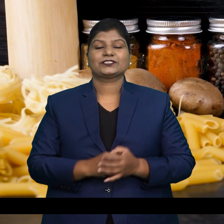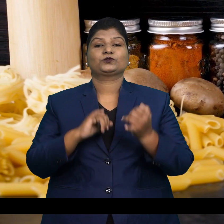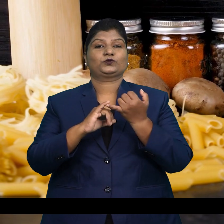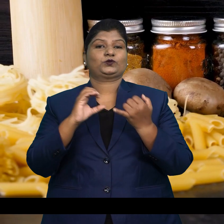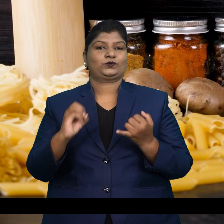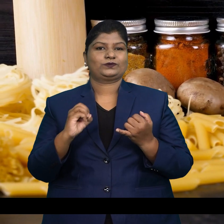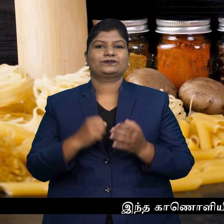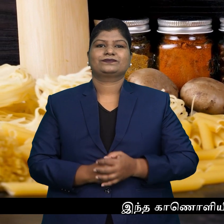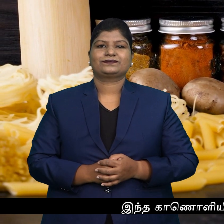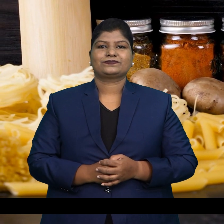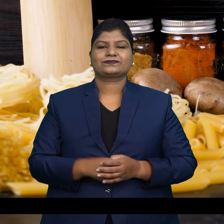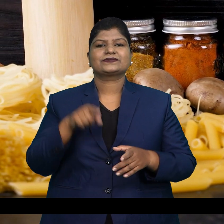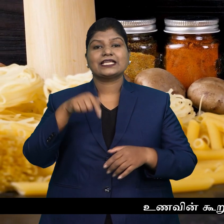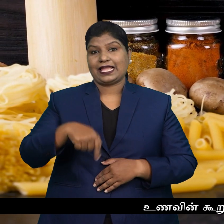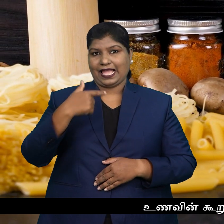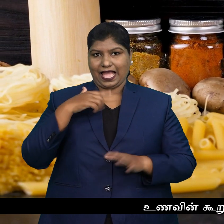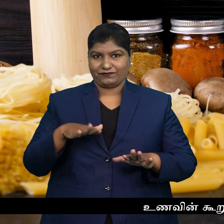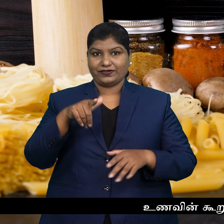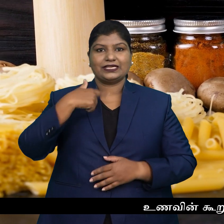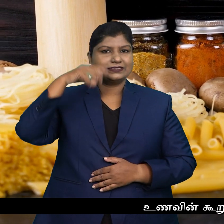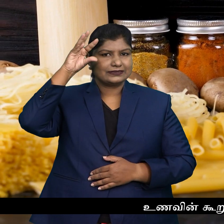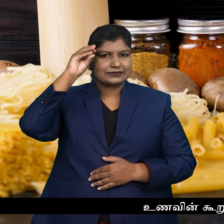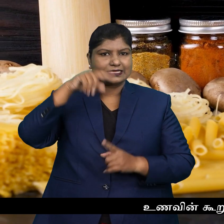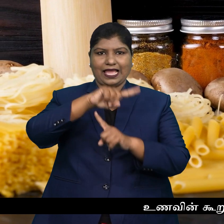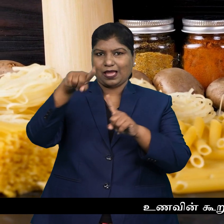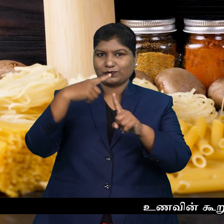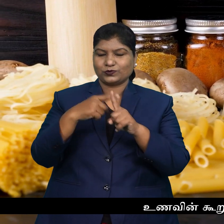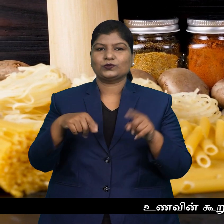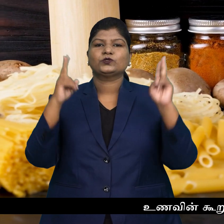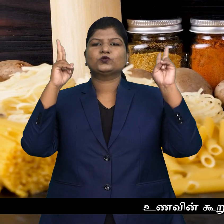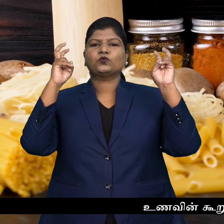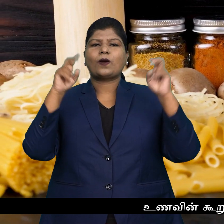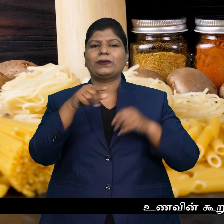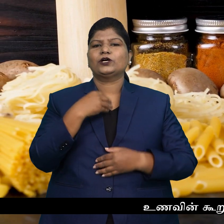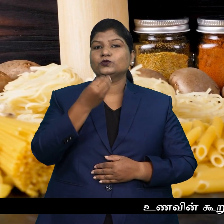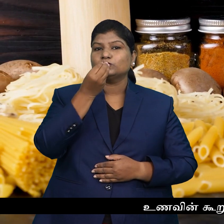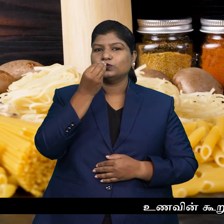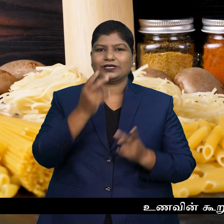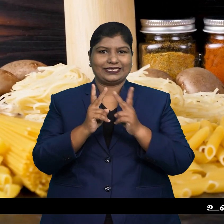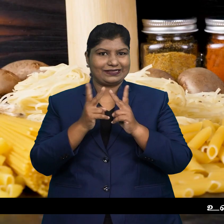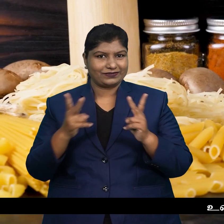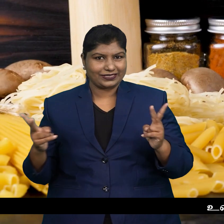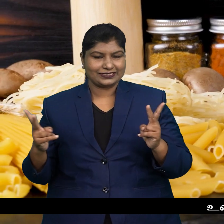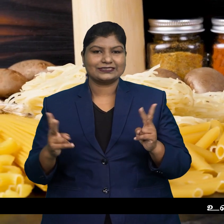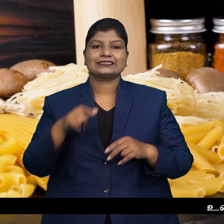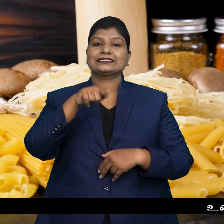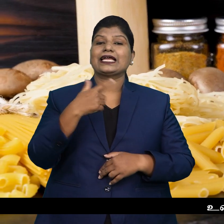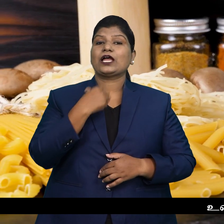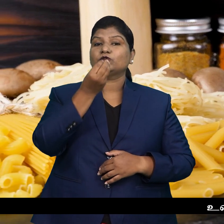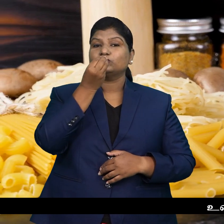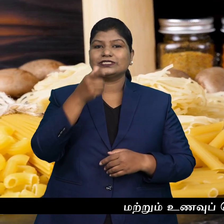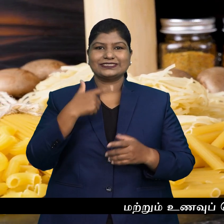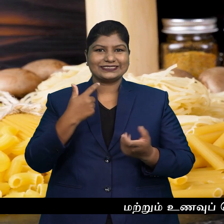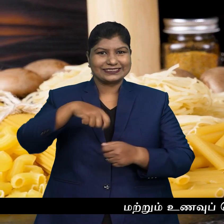இன்று இந்த காணொளியில் 6ஆம் வகுப்பு அறிவியல் பாடத்தில் உணவின் கூறுகள் என்ற பாடப்பகுதியில் உணவு